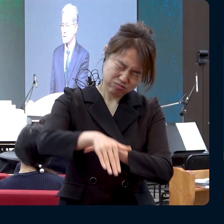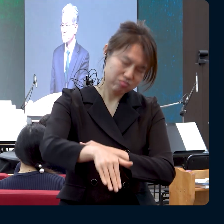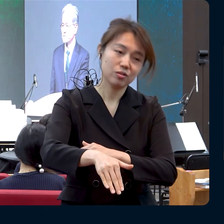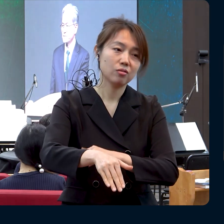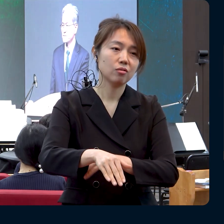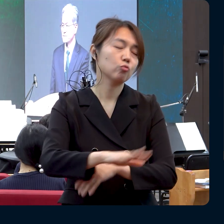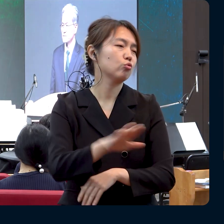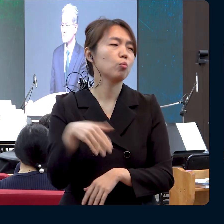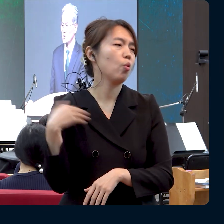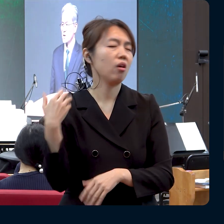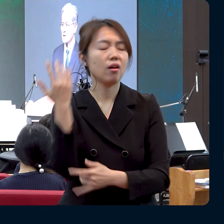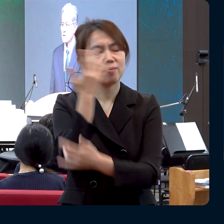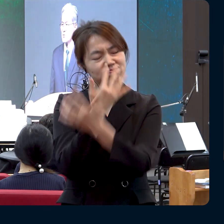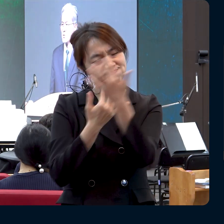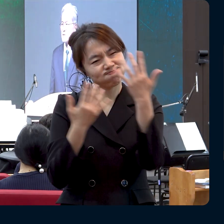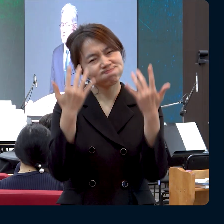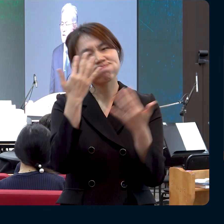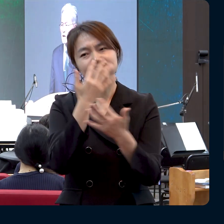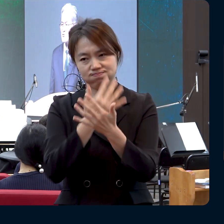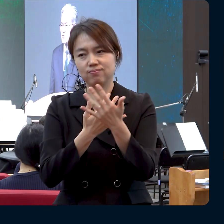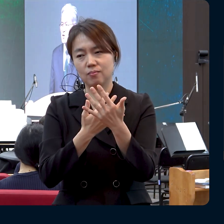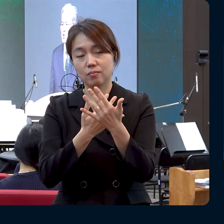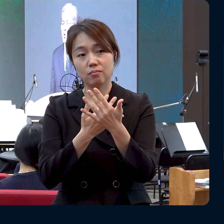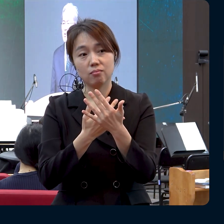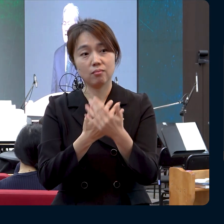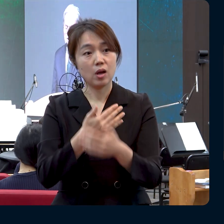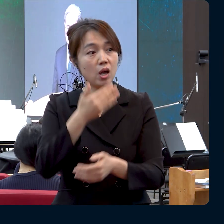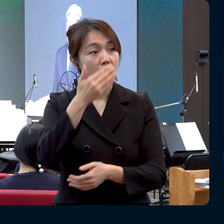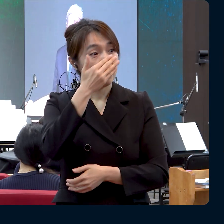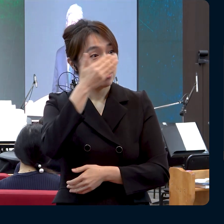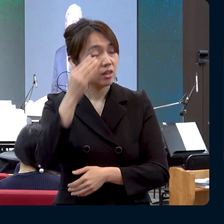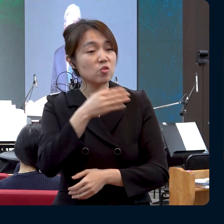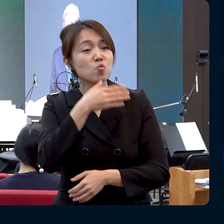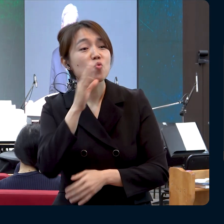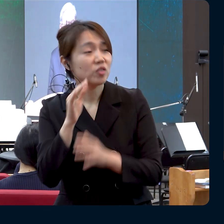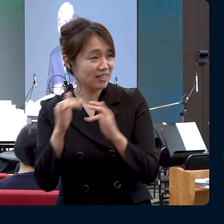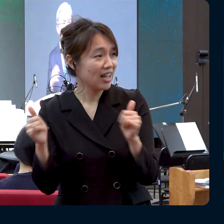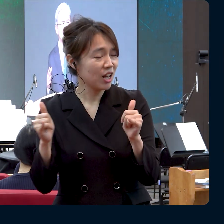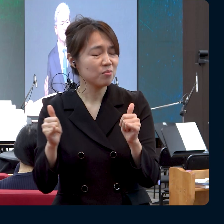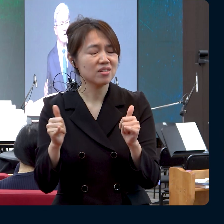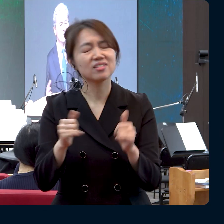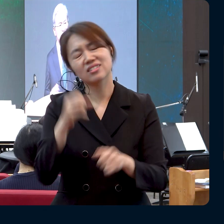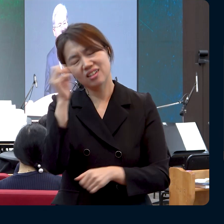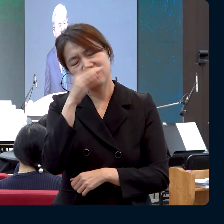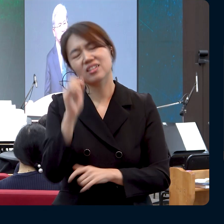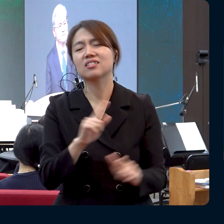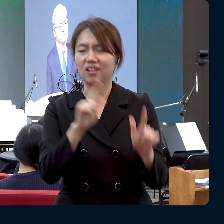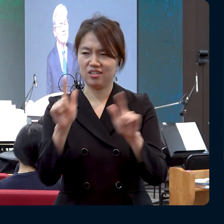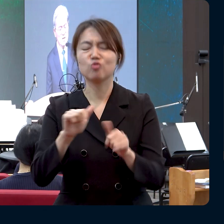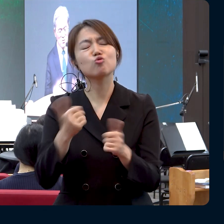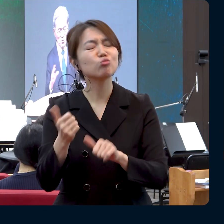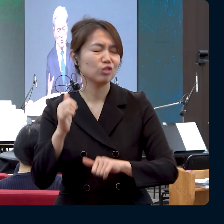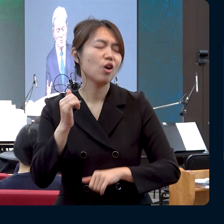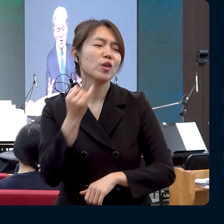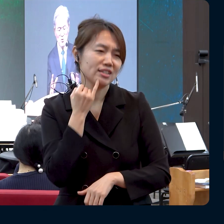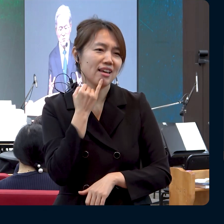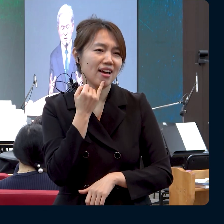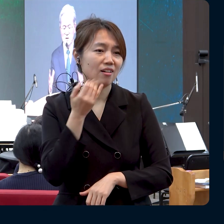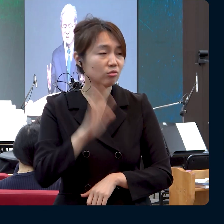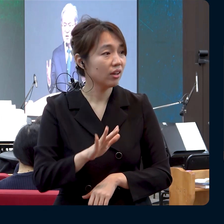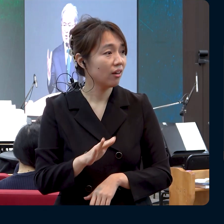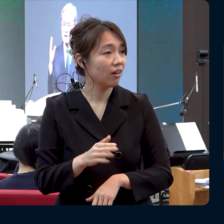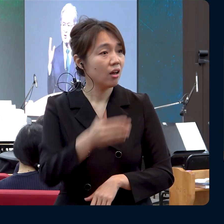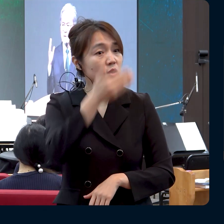우리야 어떻게 그래도 살다가 죽겠죠. 하지만 우리 자녀들은 어떡합니까? 이 고통과